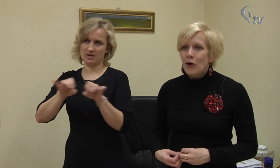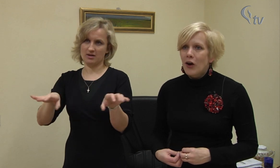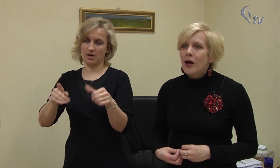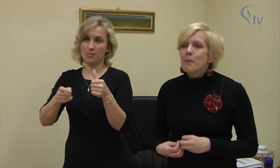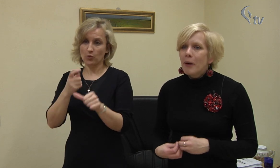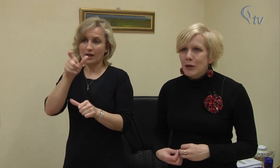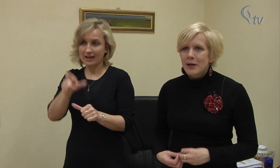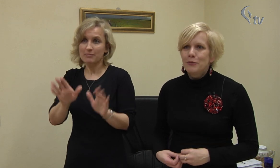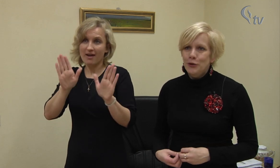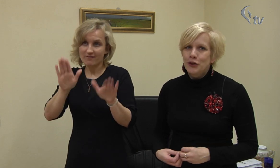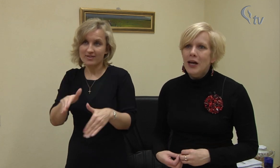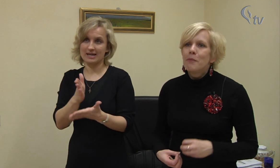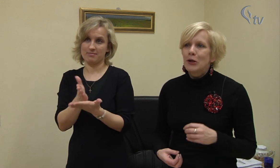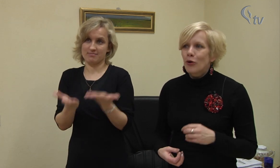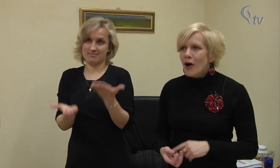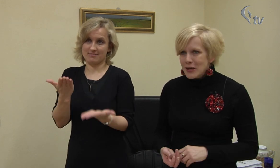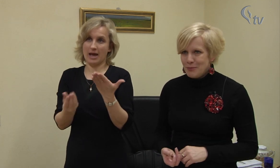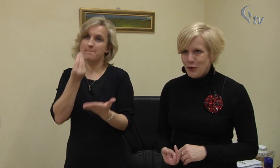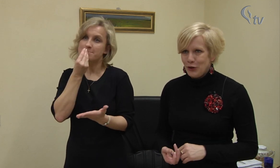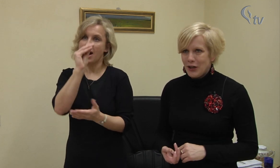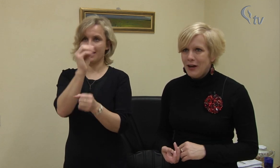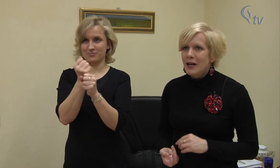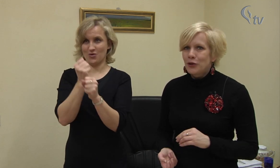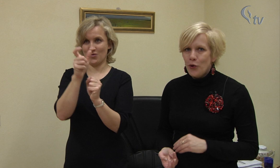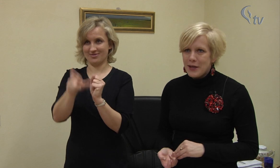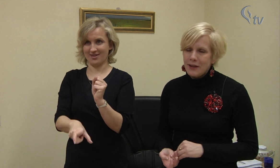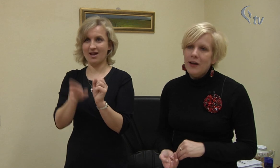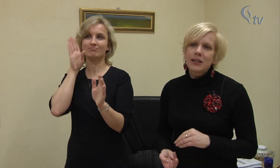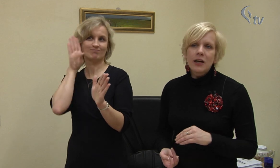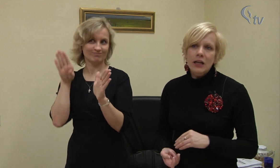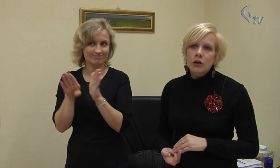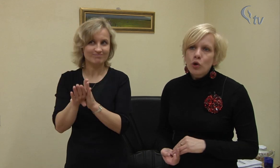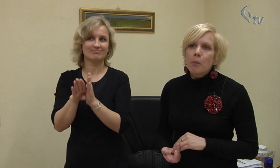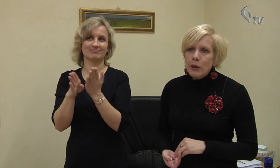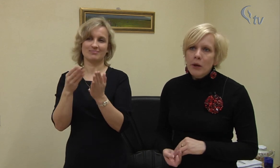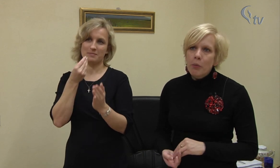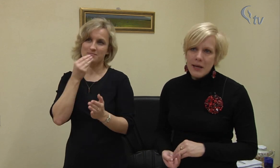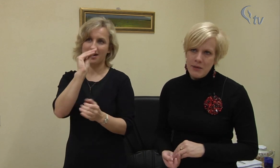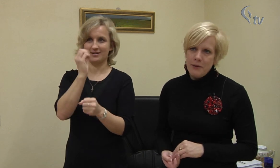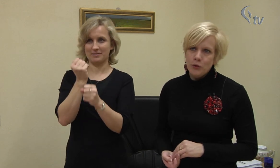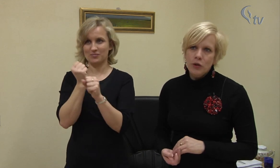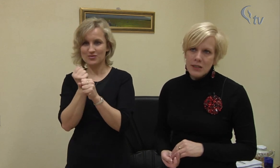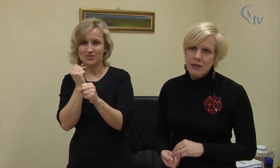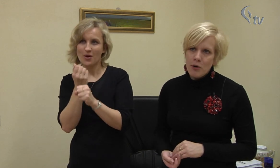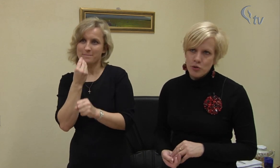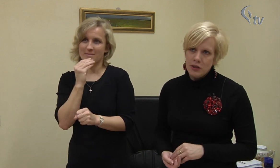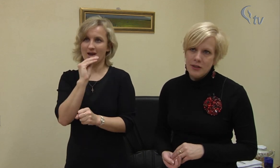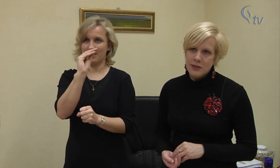olla palju parem töötaja, palju lojaalsem töötaja tööandjale ja teha tegelikult tööd palju paremini, kui talle see võimalus antakse.